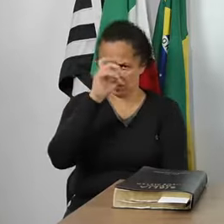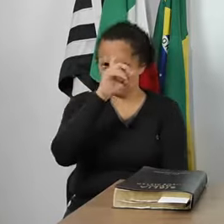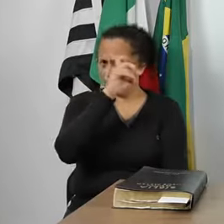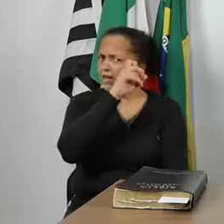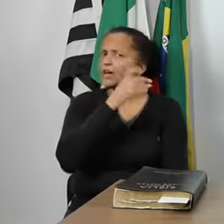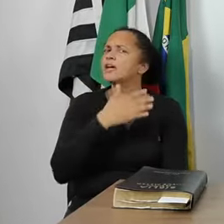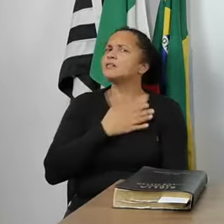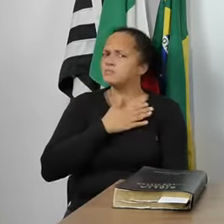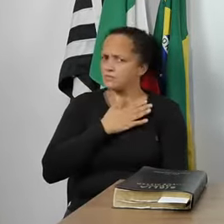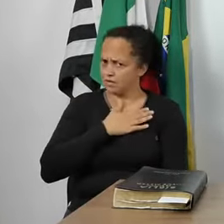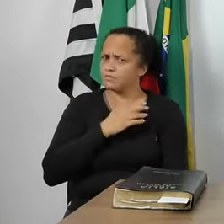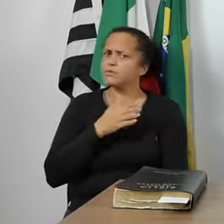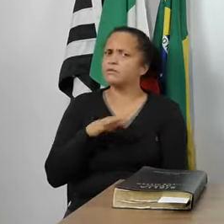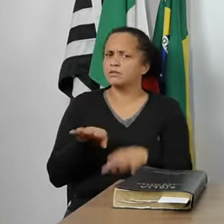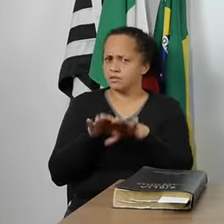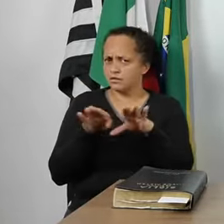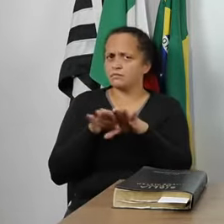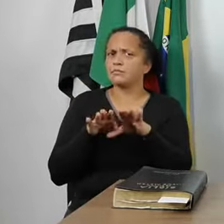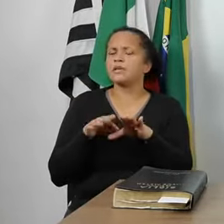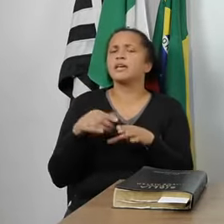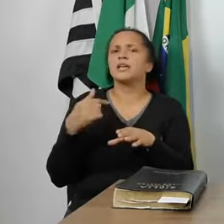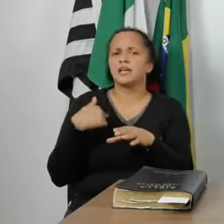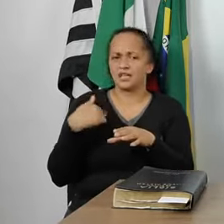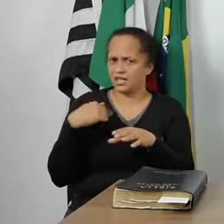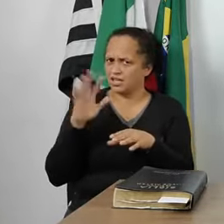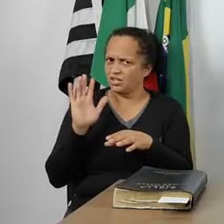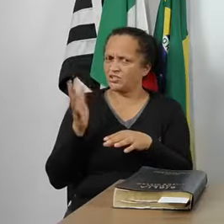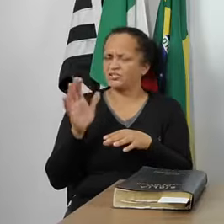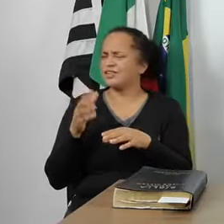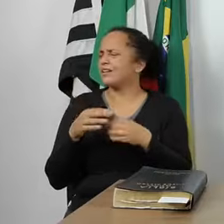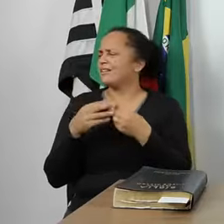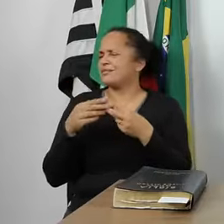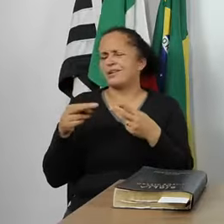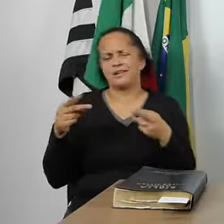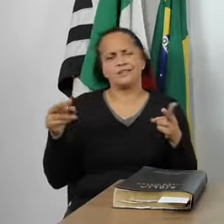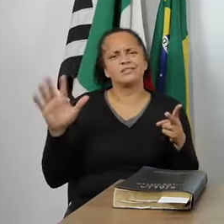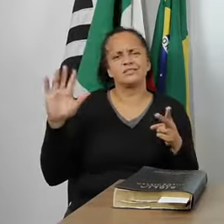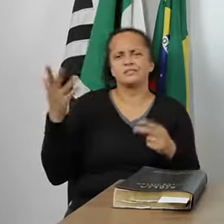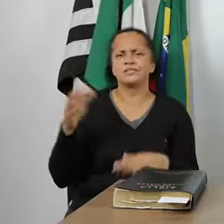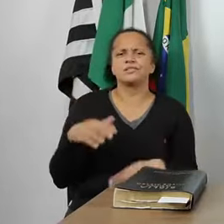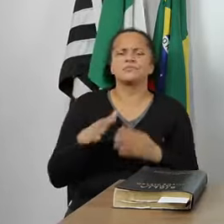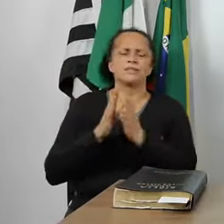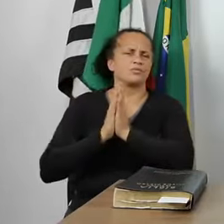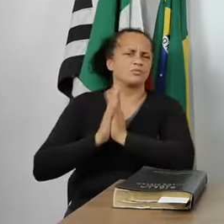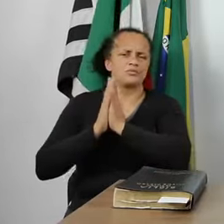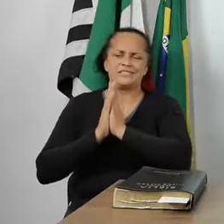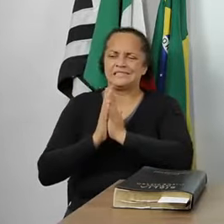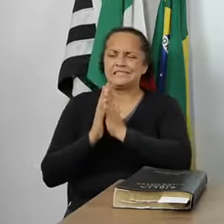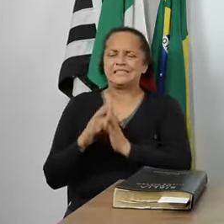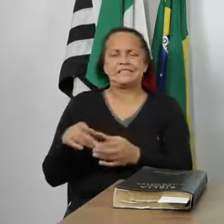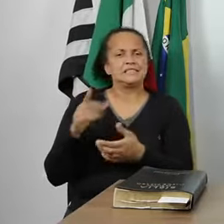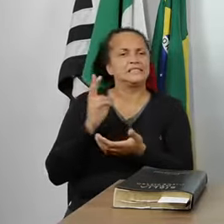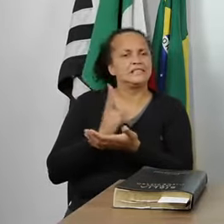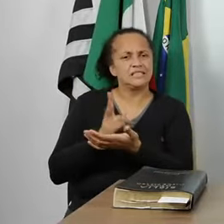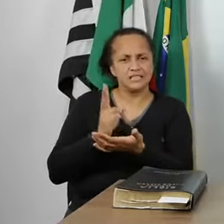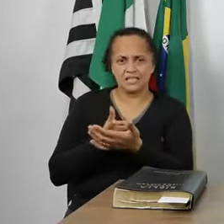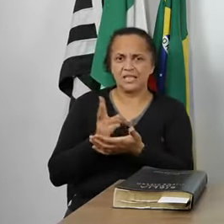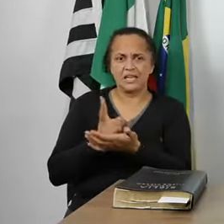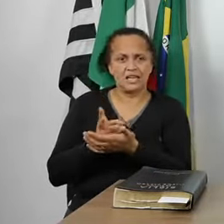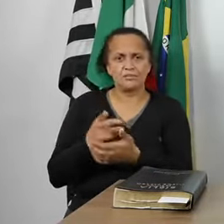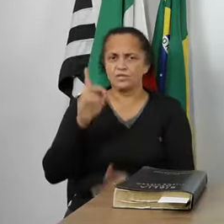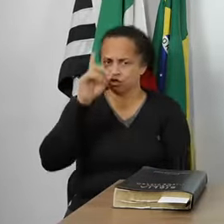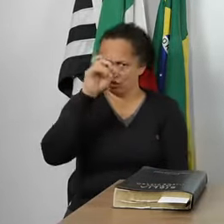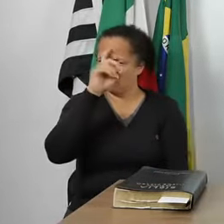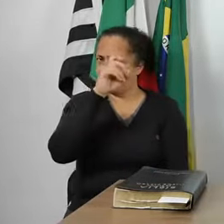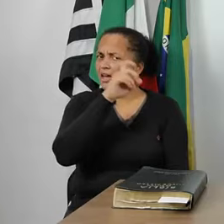longo da minha vida cristã, tive minhas dificuldades no que diz respeito a uma vida de oração, a orar sem cessar, a perseverar em oração, a